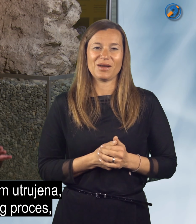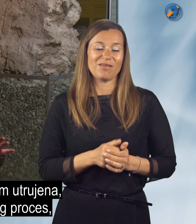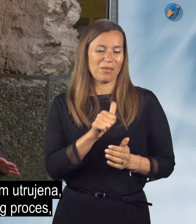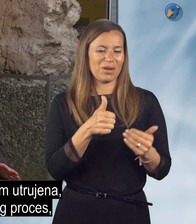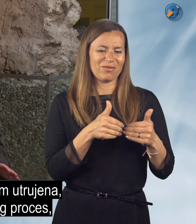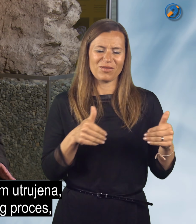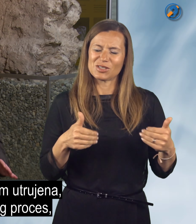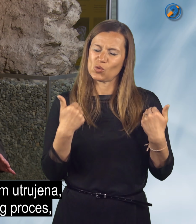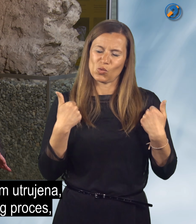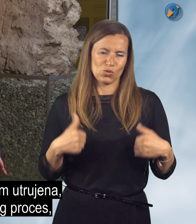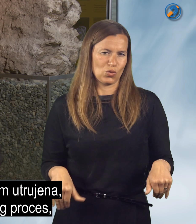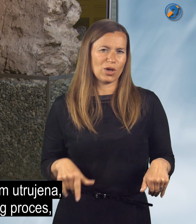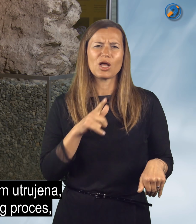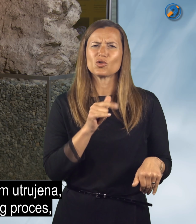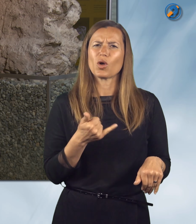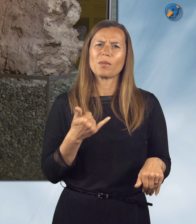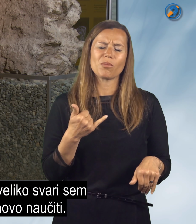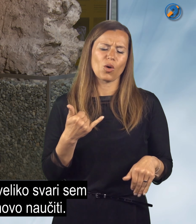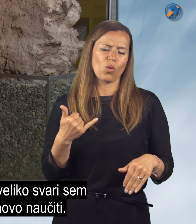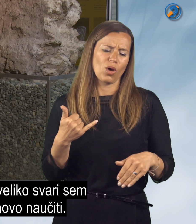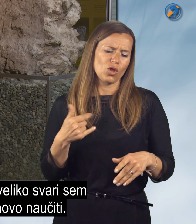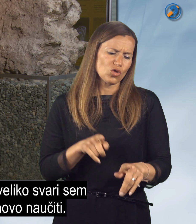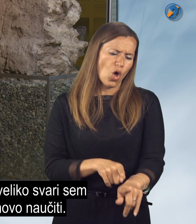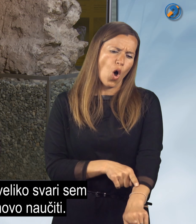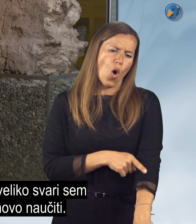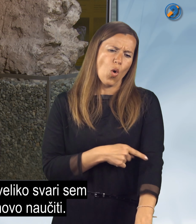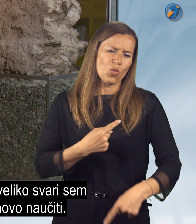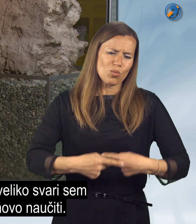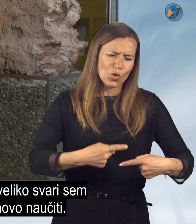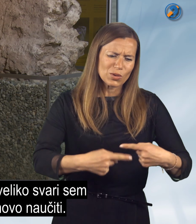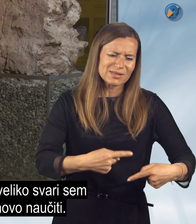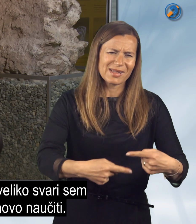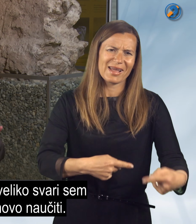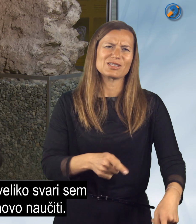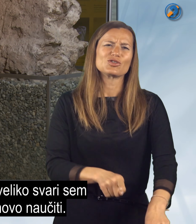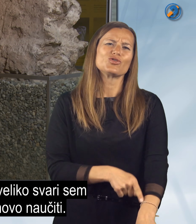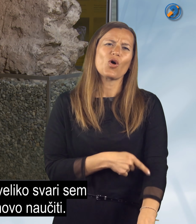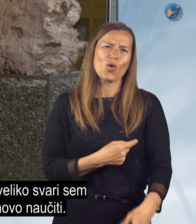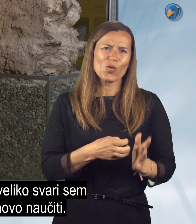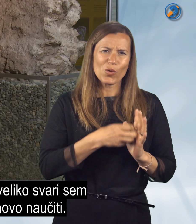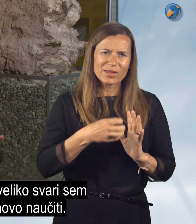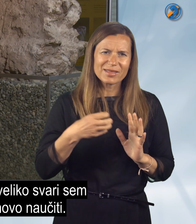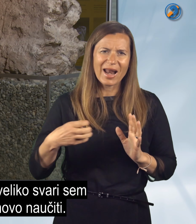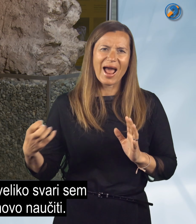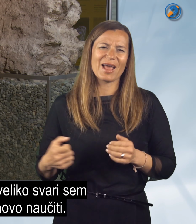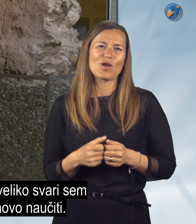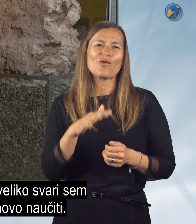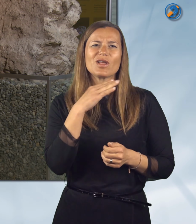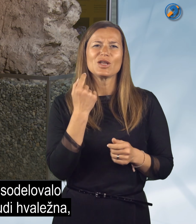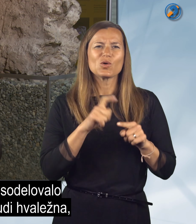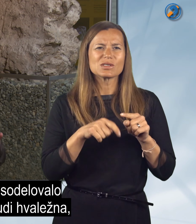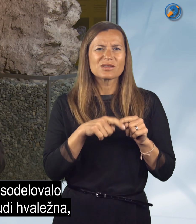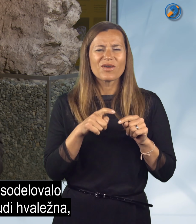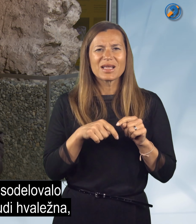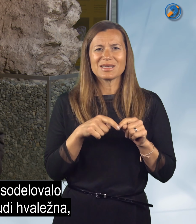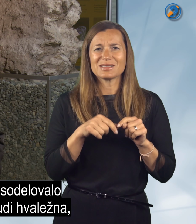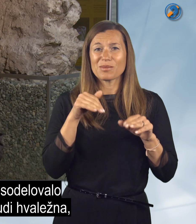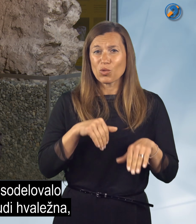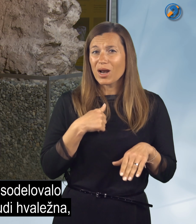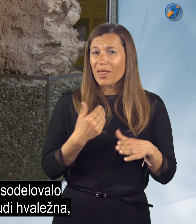Prvi vrsti je utrujena, ker to je bil dolg proces, dolgo je trajalo in veliko stvari sem se morala na novo naučiti, veliko ljudi je